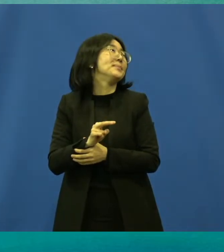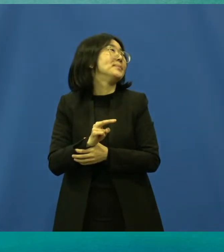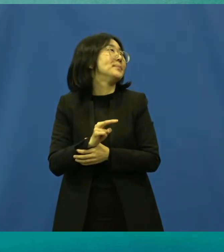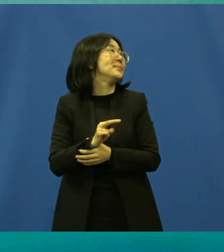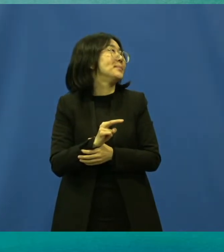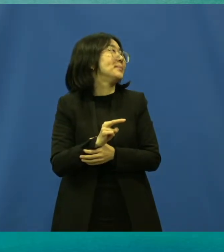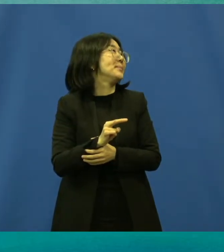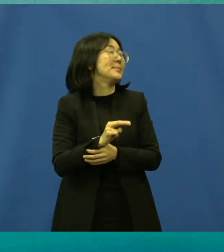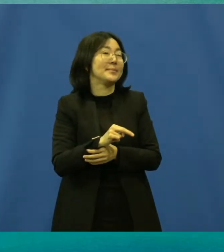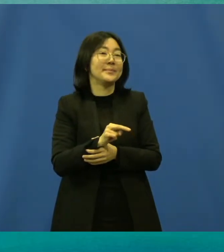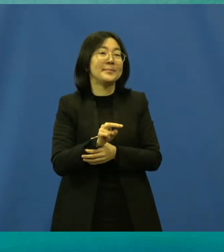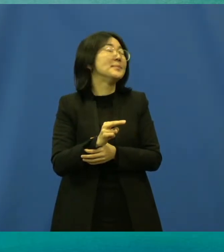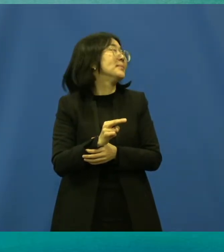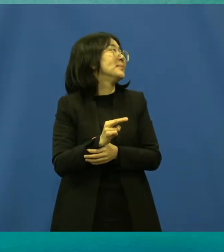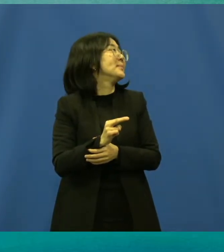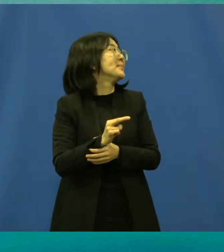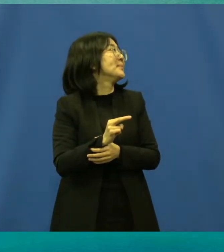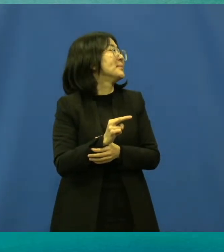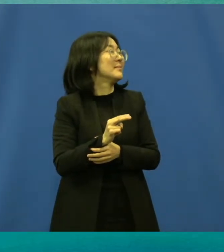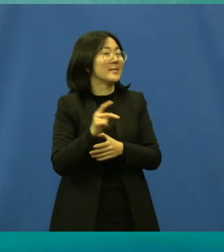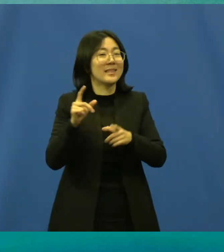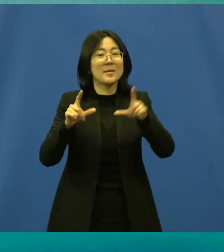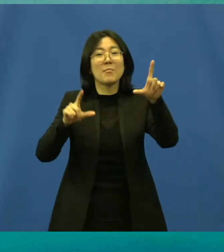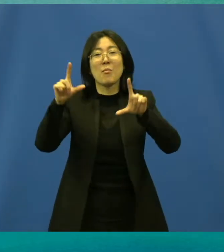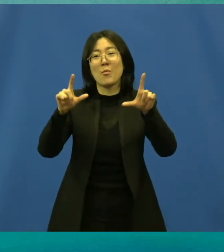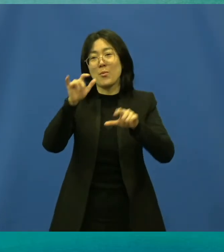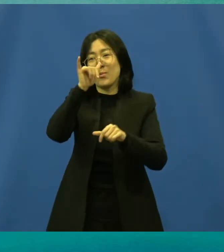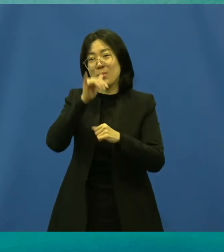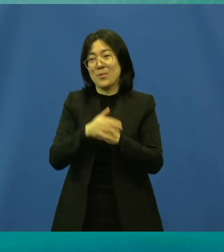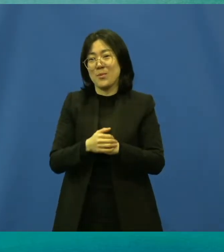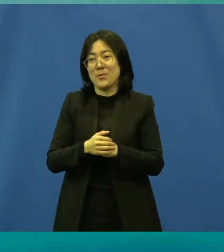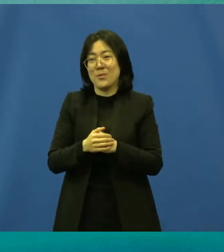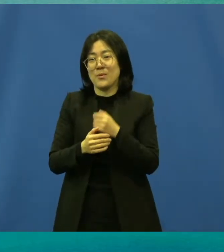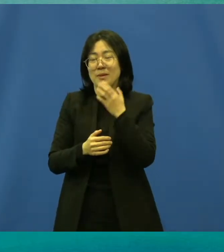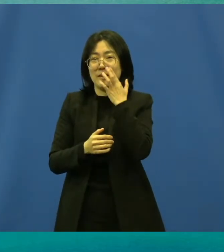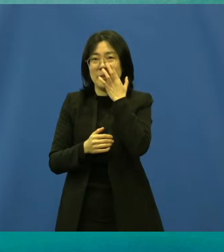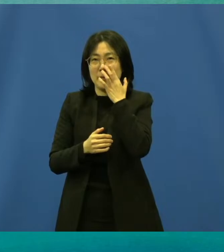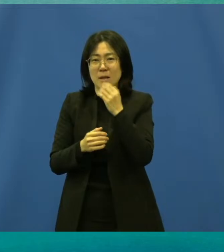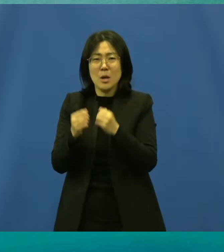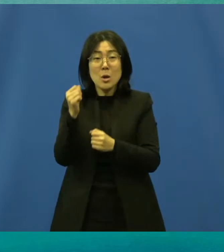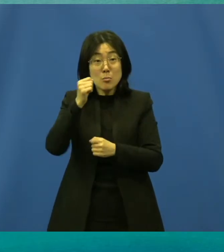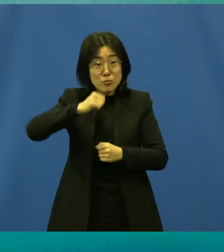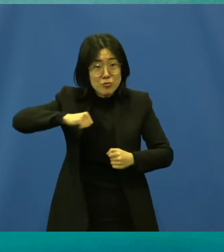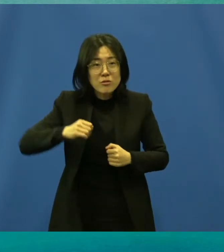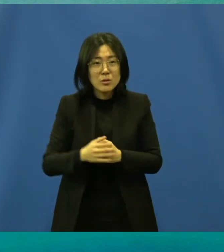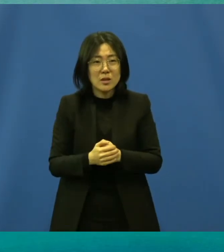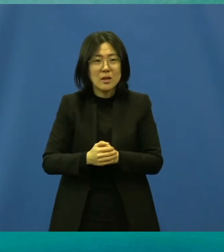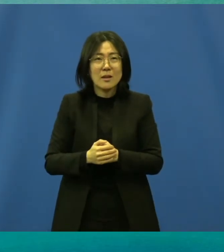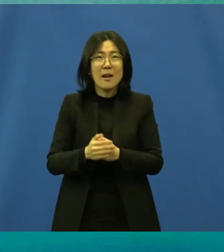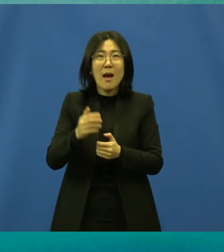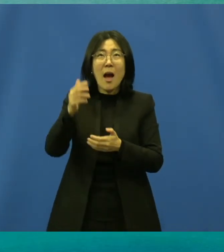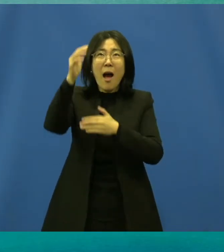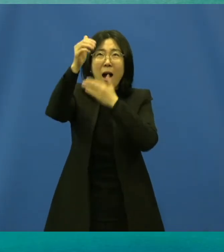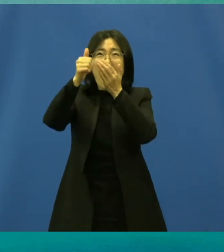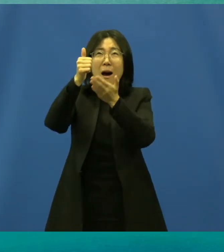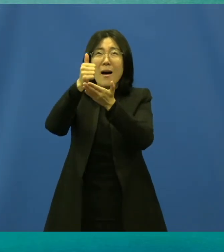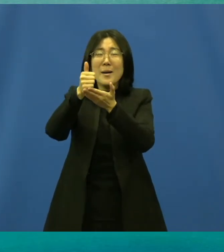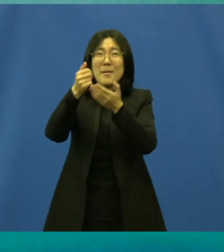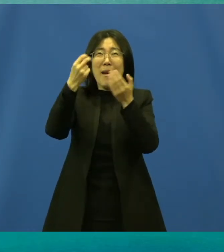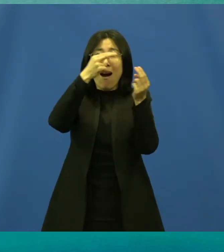돌리면 목뼈가 부러진다고 생각하는 거죠. 이 불순종의 백성들은 죽어도 고개를 하나님께로 돌리지